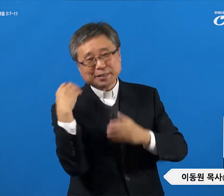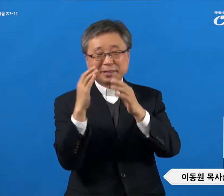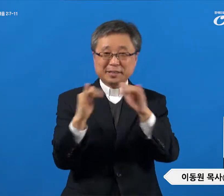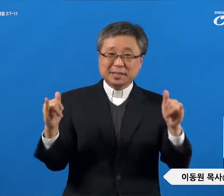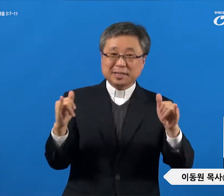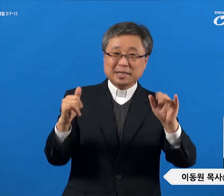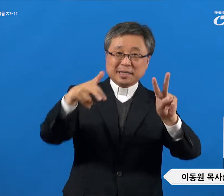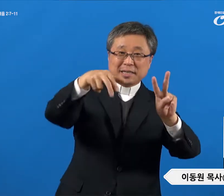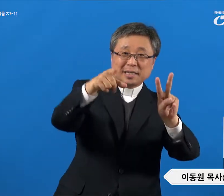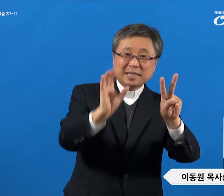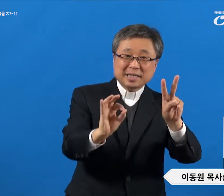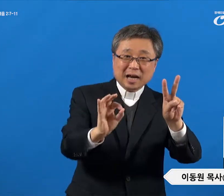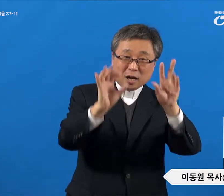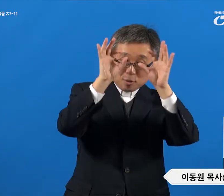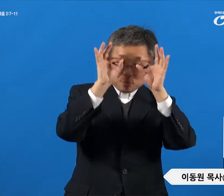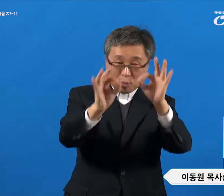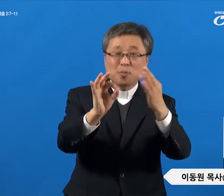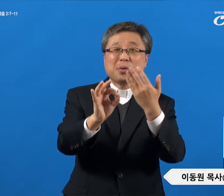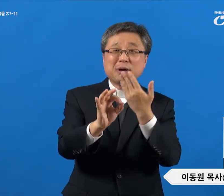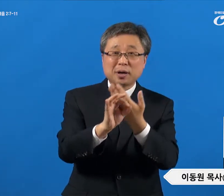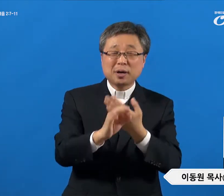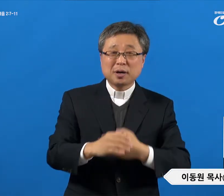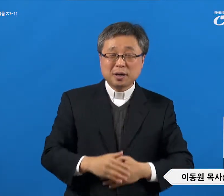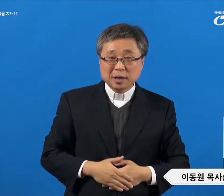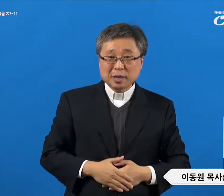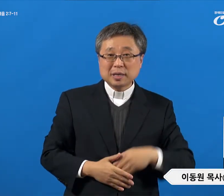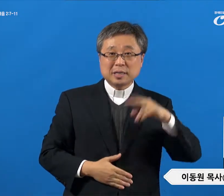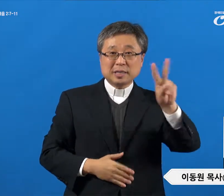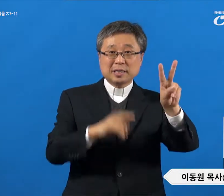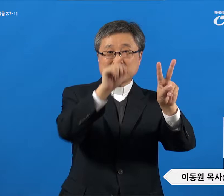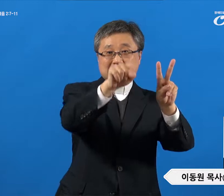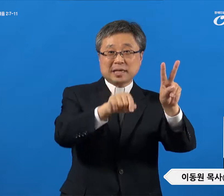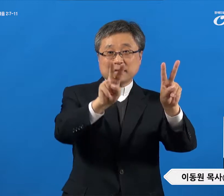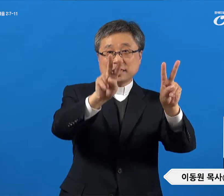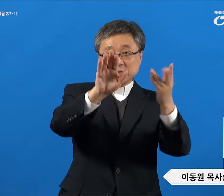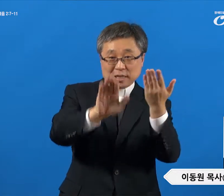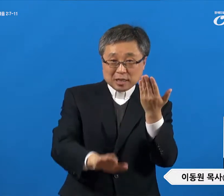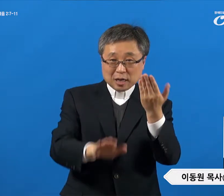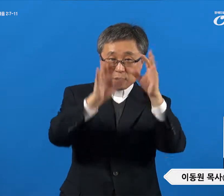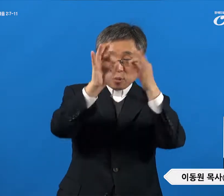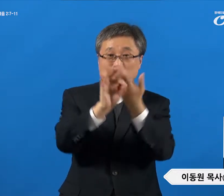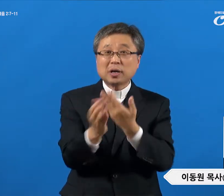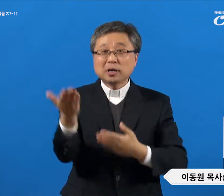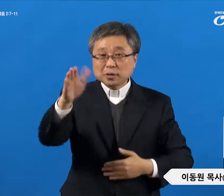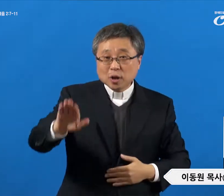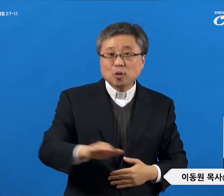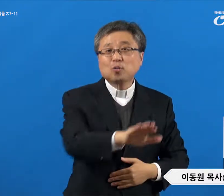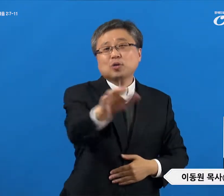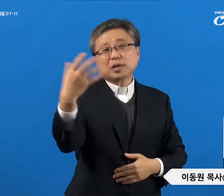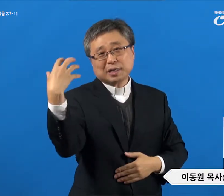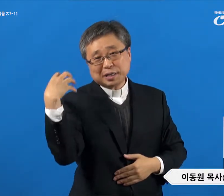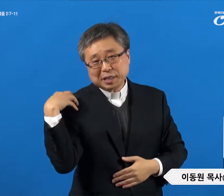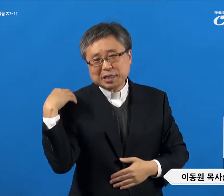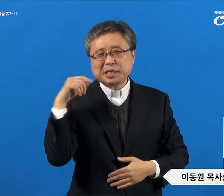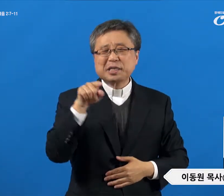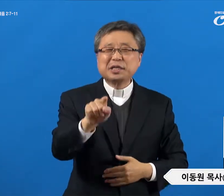2장에 들어가면 골로새서 2장 2절 이하에서 그런데 우리의 책임은 이 비밀을,